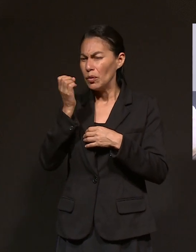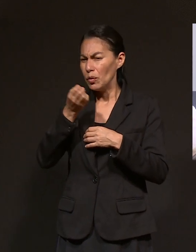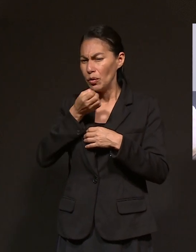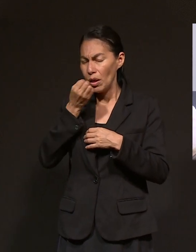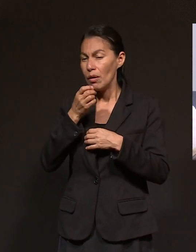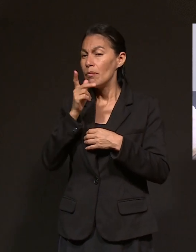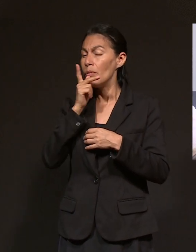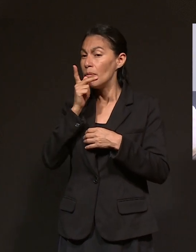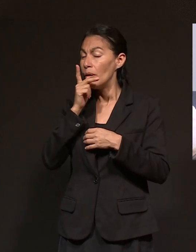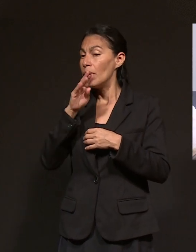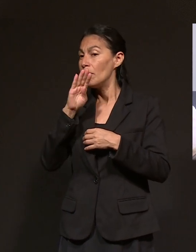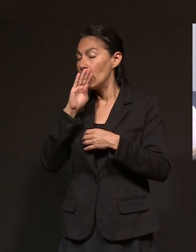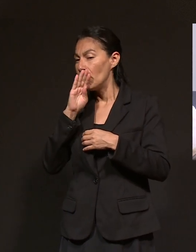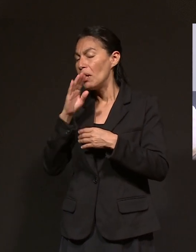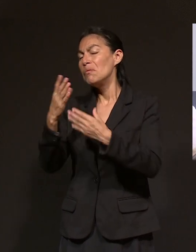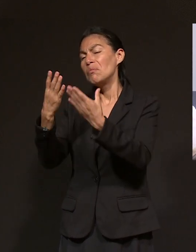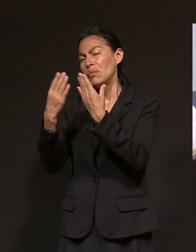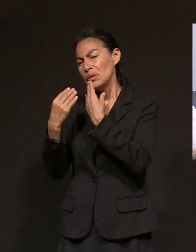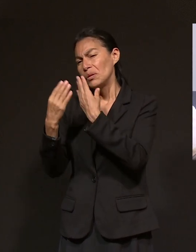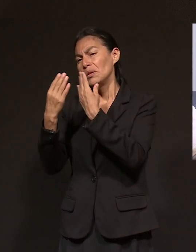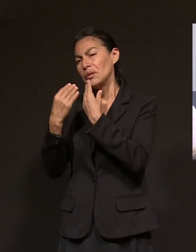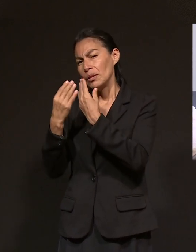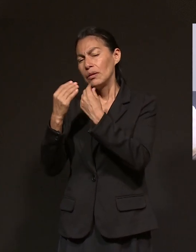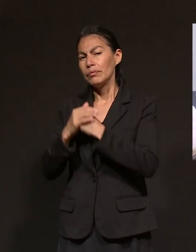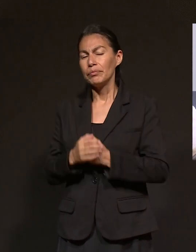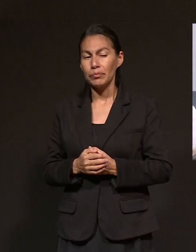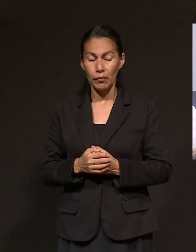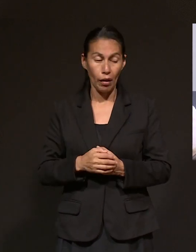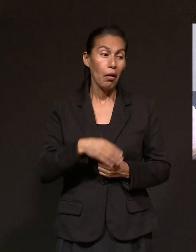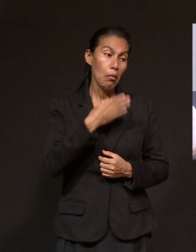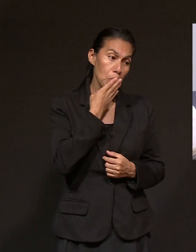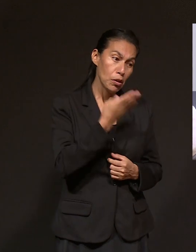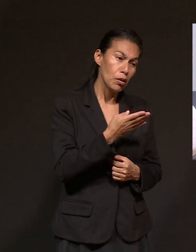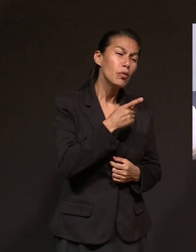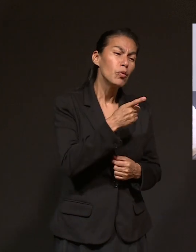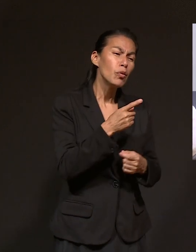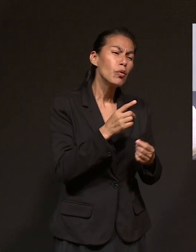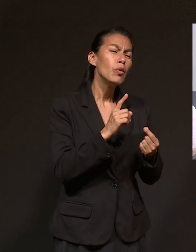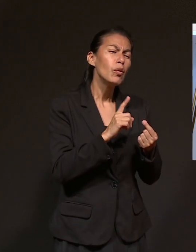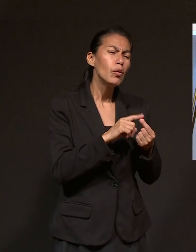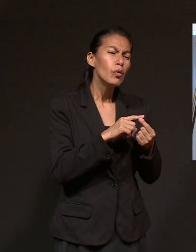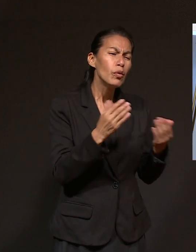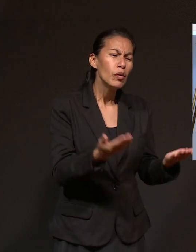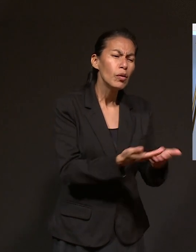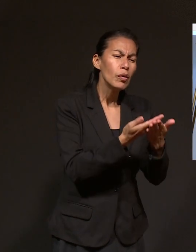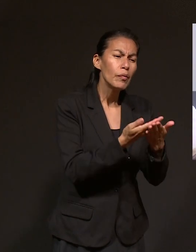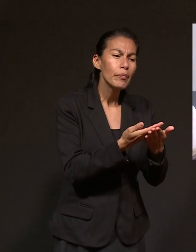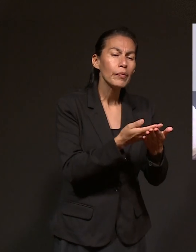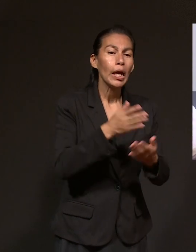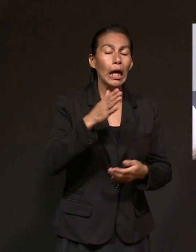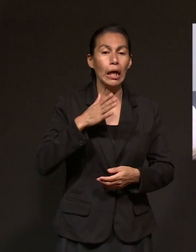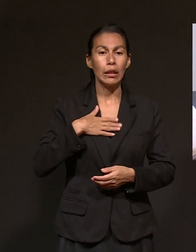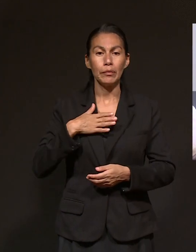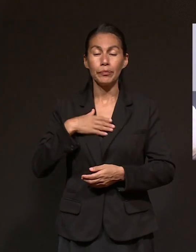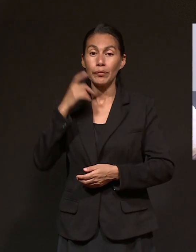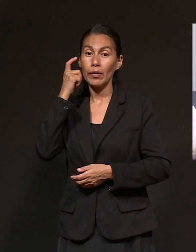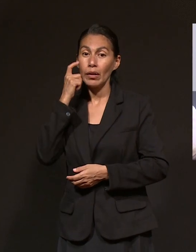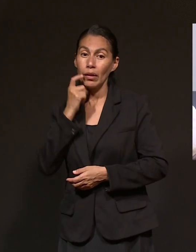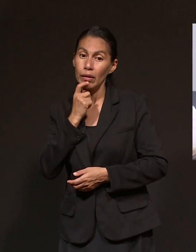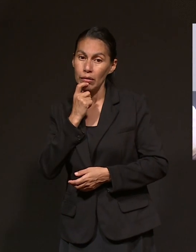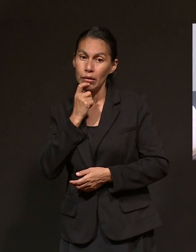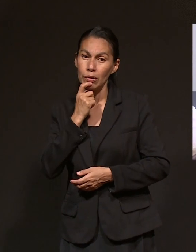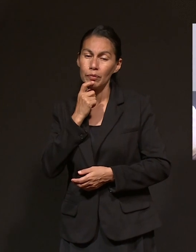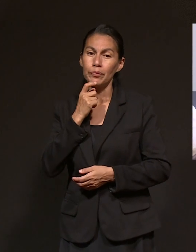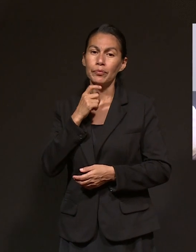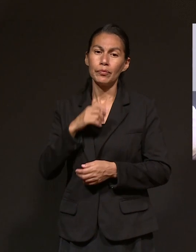desde pequeño. Y es algo que me enseñaron mis padres, a orar siempre. ¿De dónde eres? Yo soy originario del